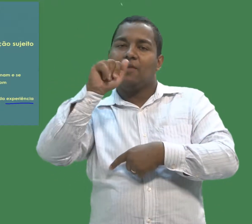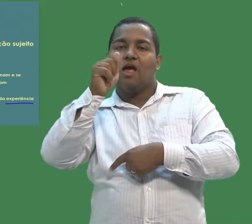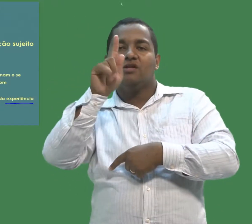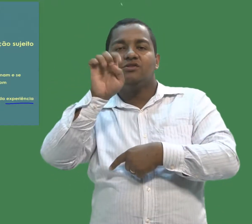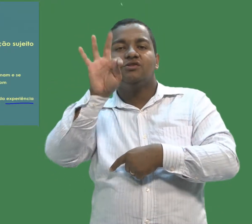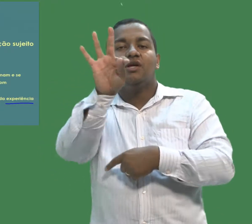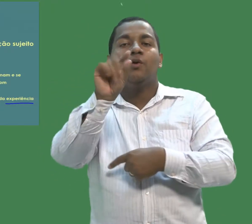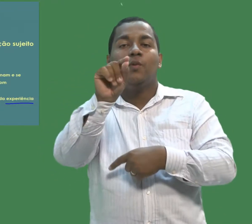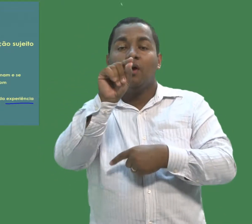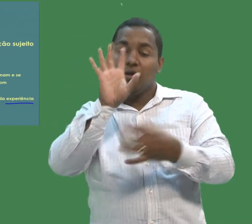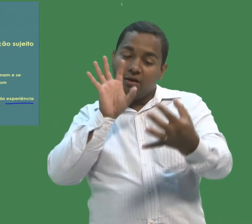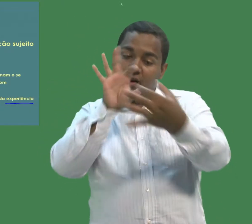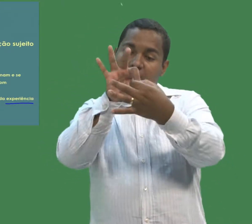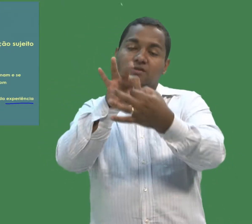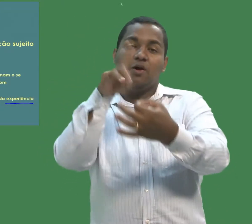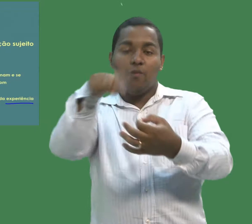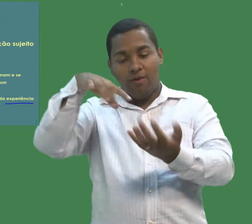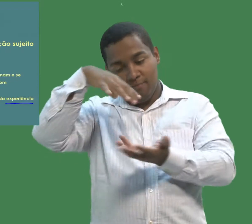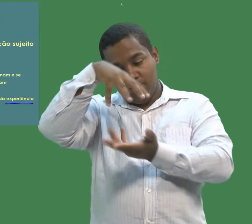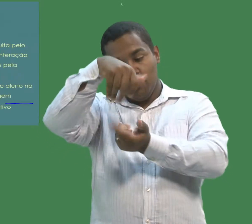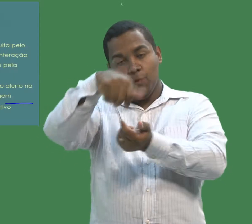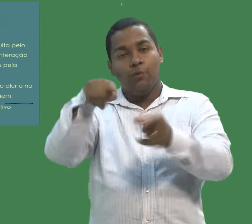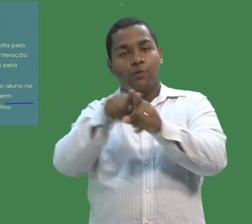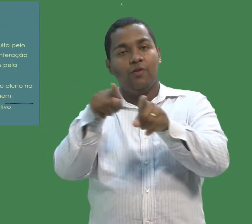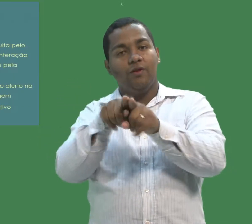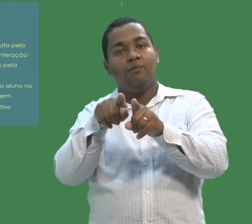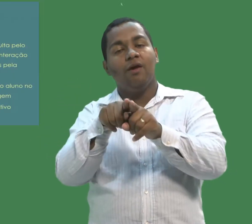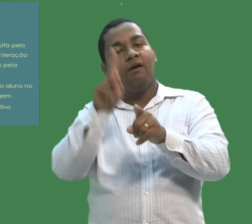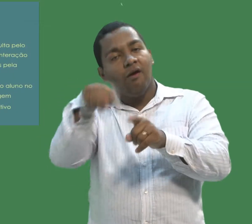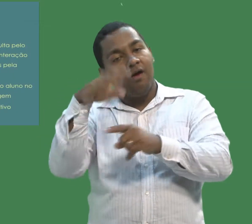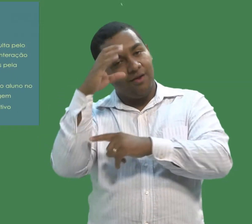homem e mundo, ligado ao cognitivismo.